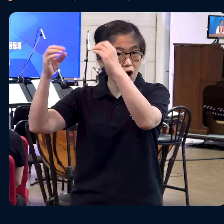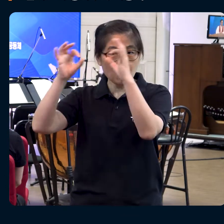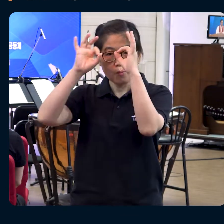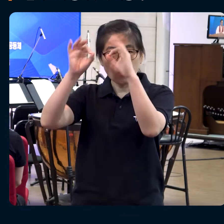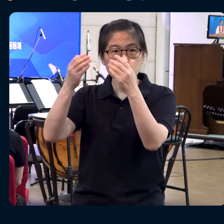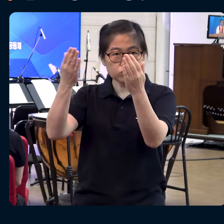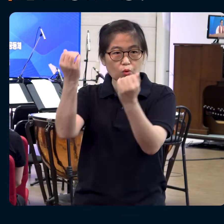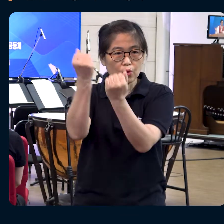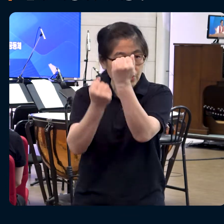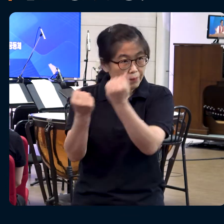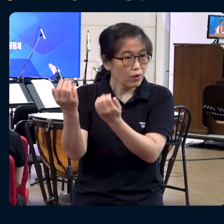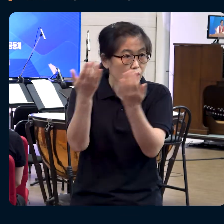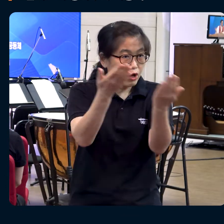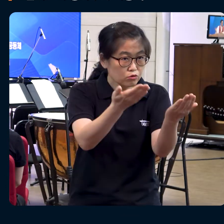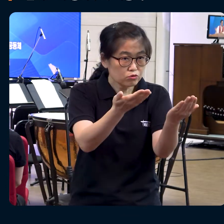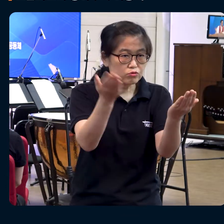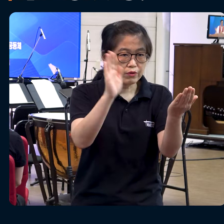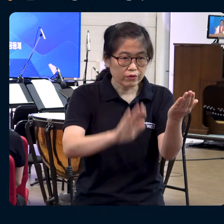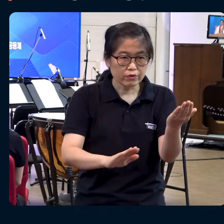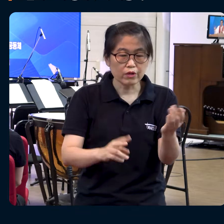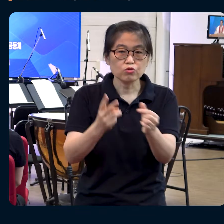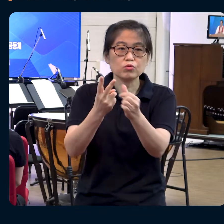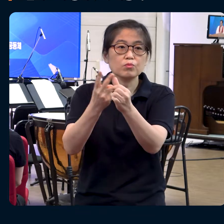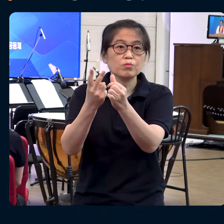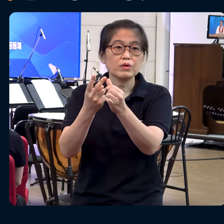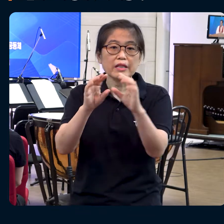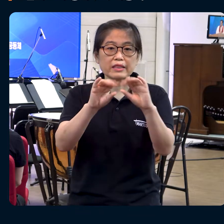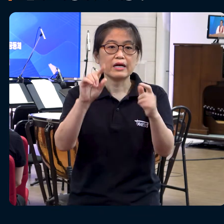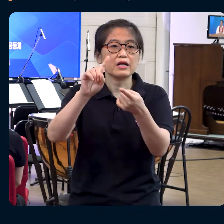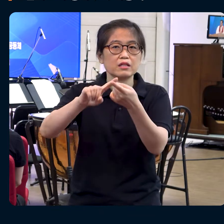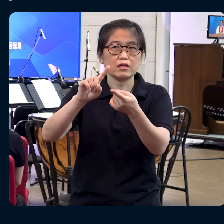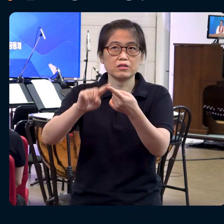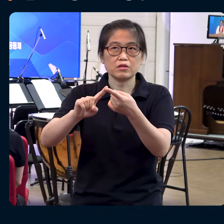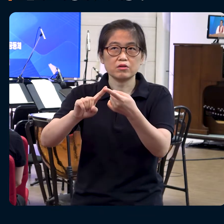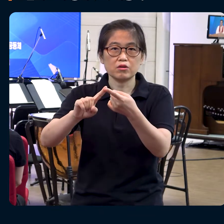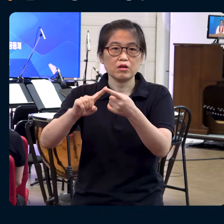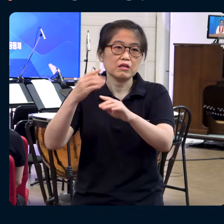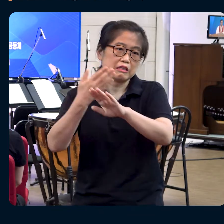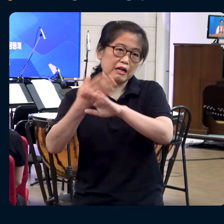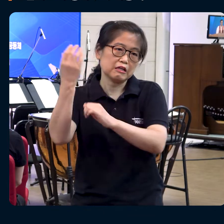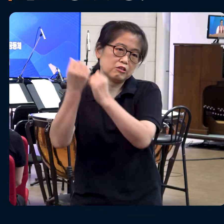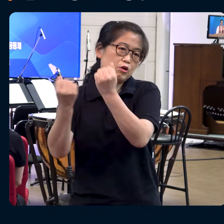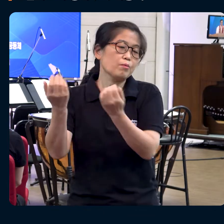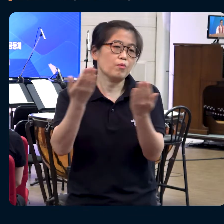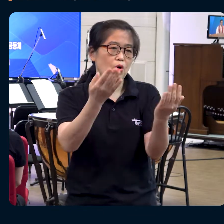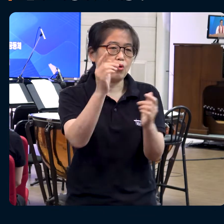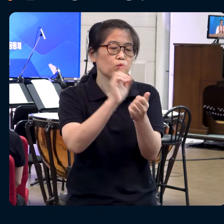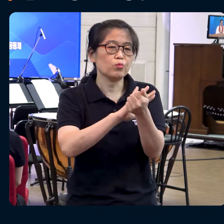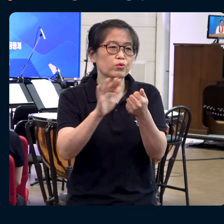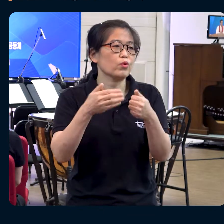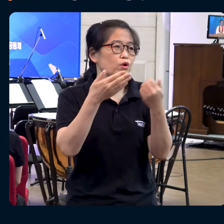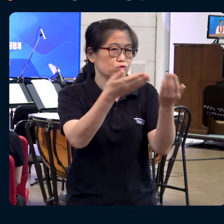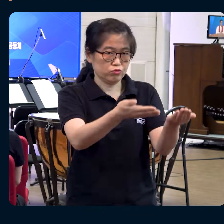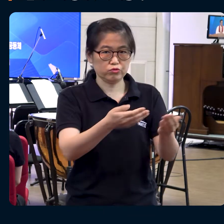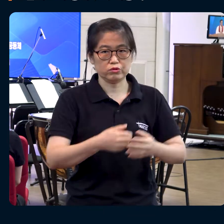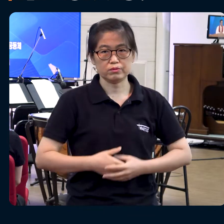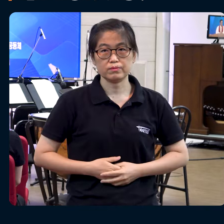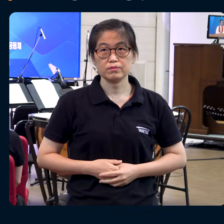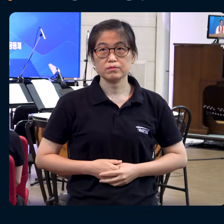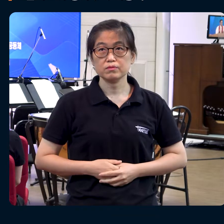지금은 좀 다른 각도로 마음을 만지십니다. 우리 하나님 다양하시니까. 이거는 어떤 그런 이벤트를